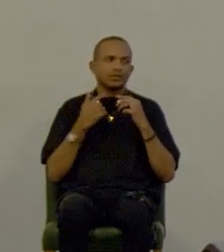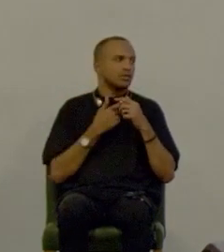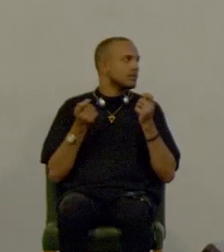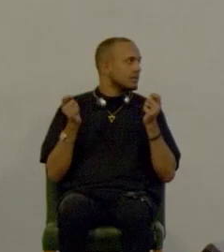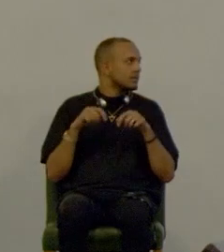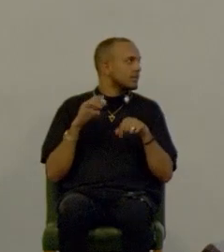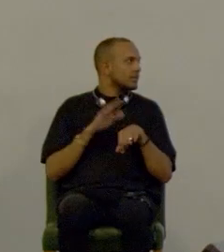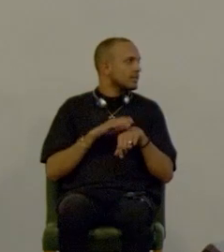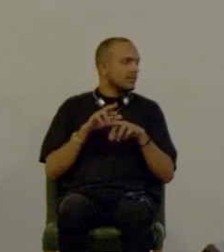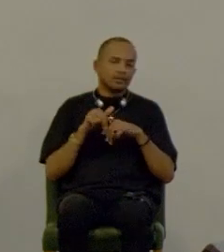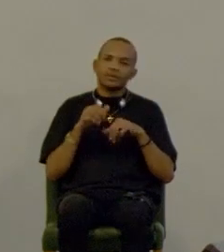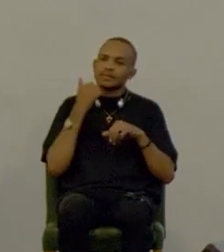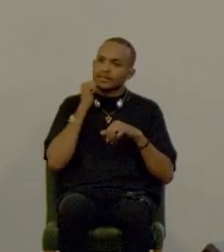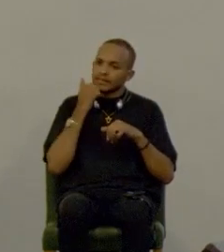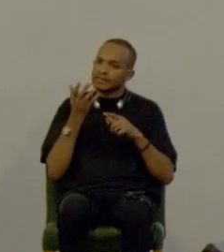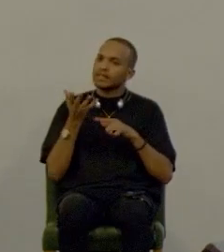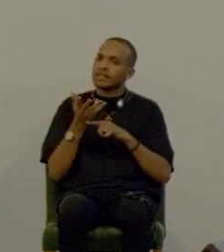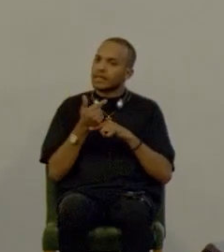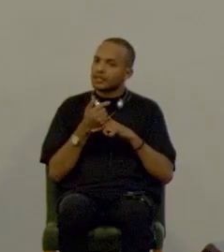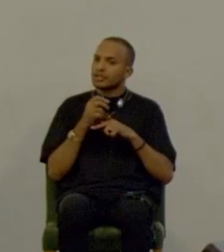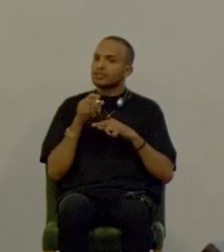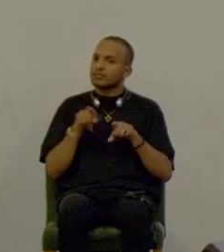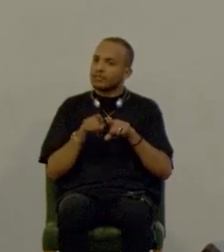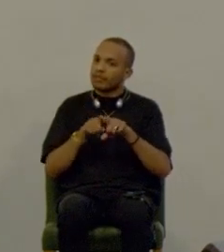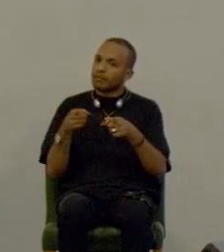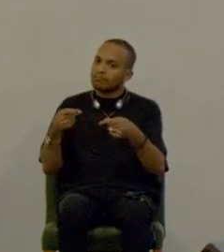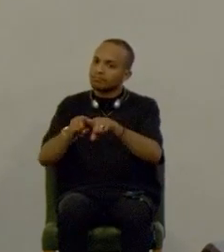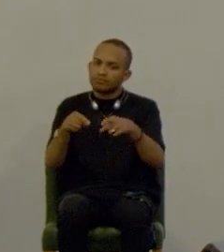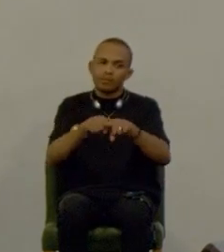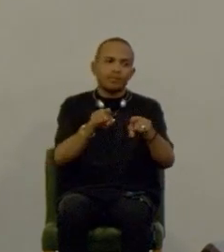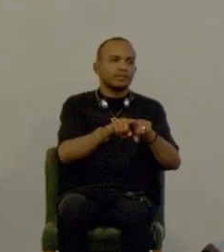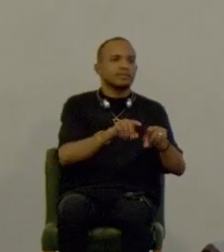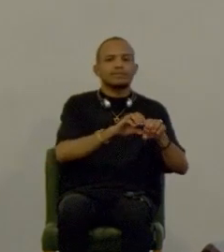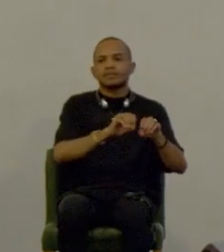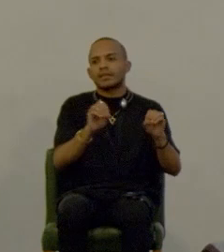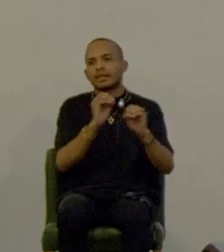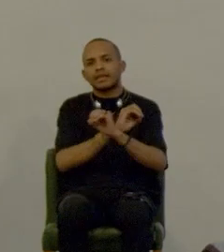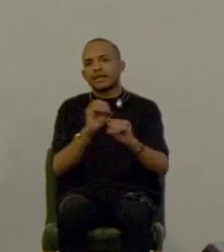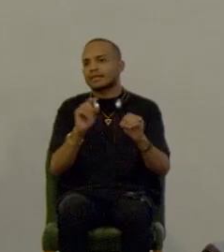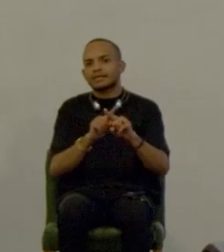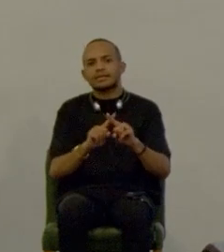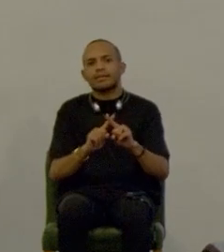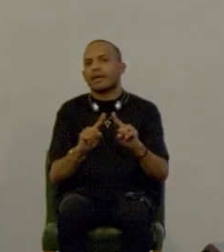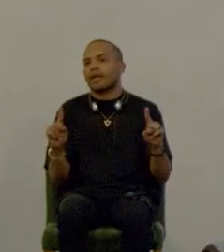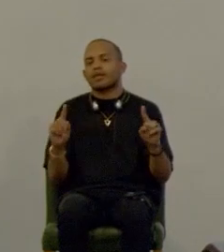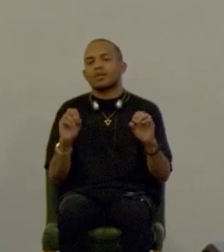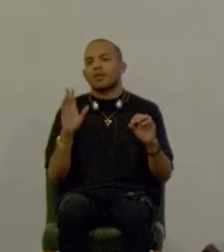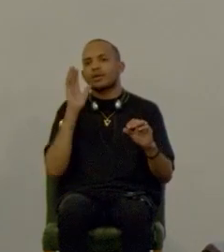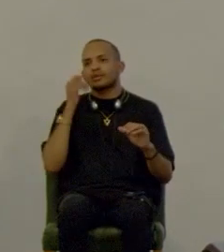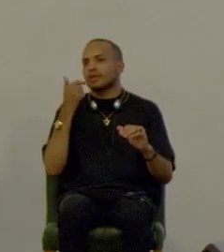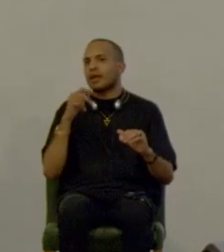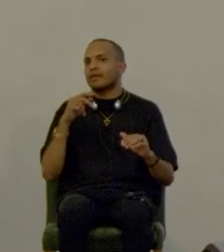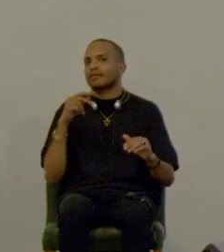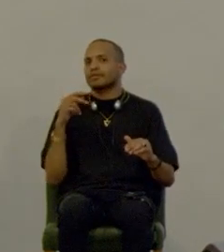fazer, né? Seja através da ciência, das artes, ou fazendo essas coisas em conjunto. Eu acho que nada é inexorável, nada está resolvido e nada é